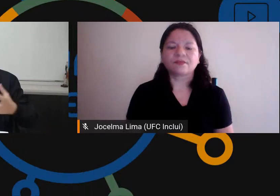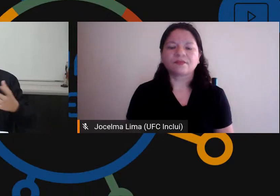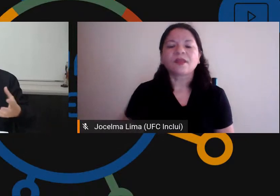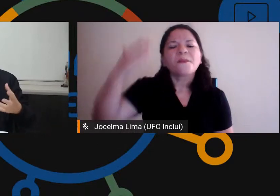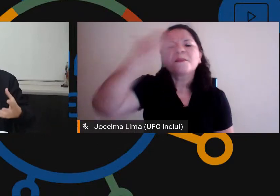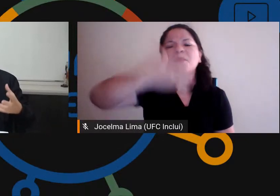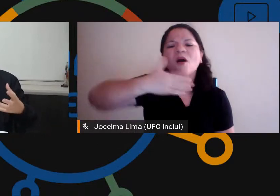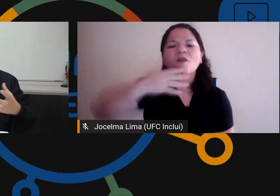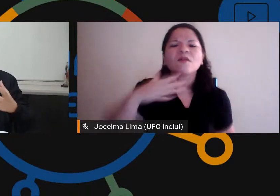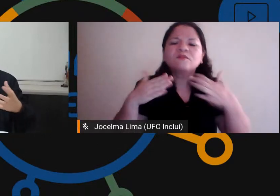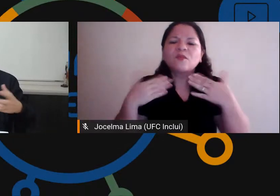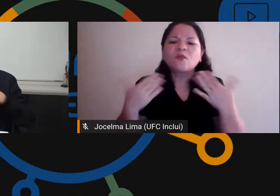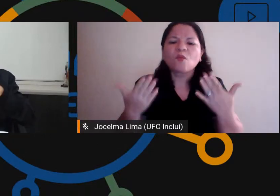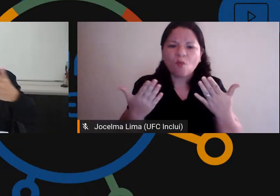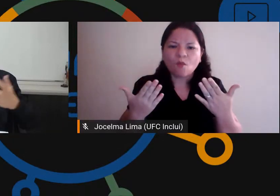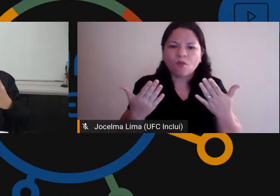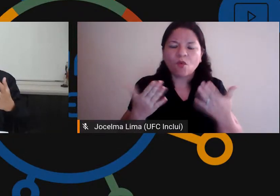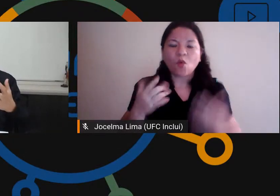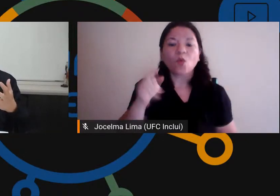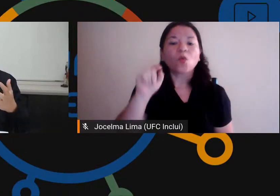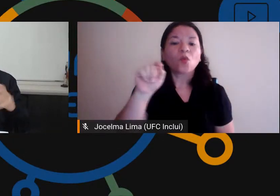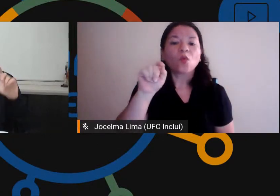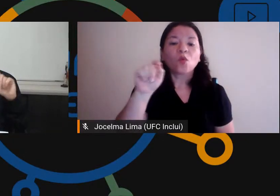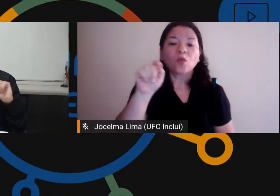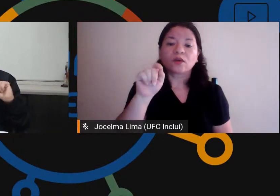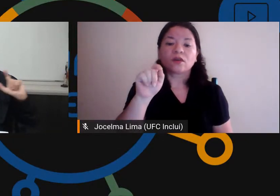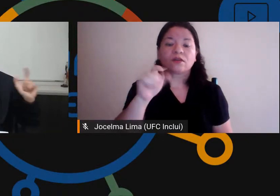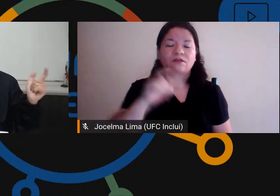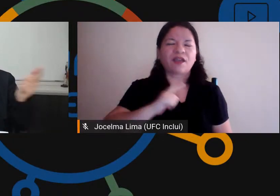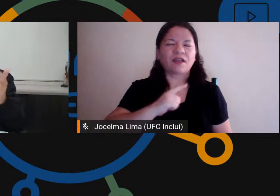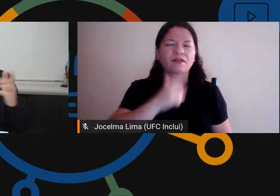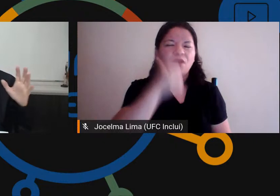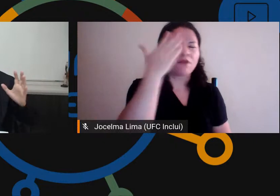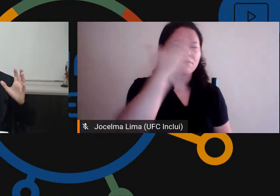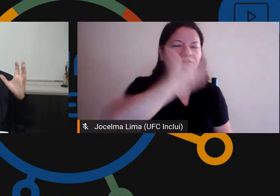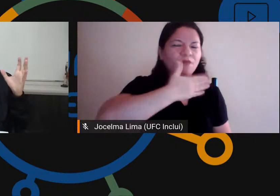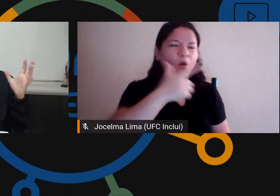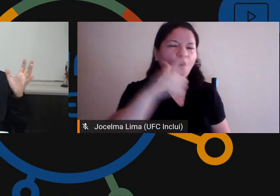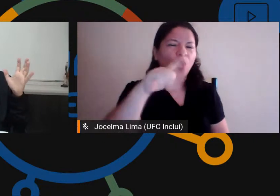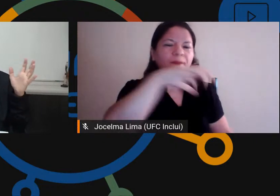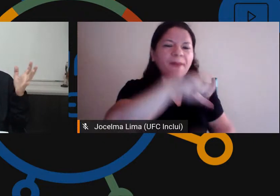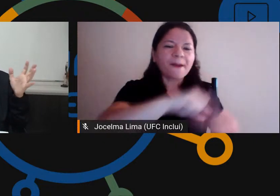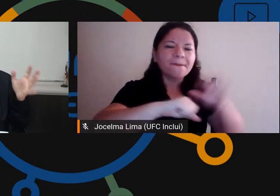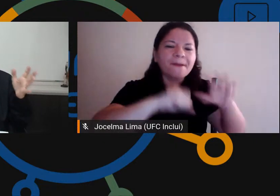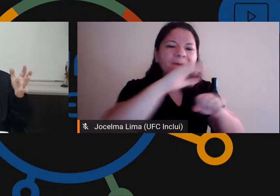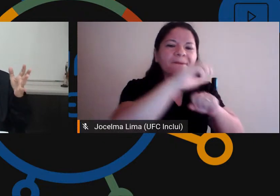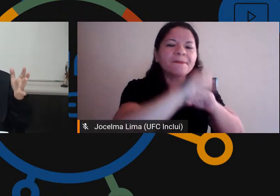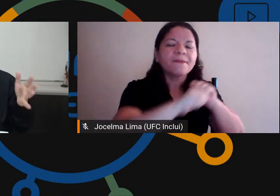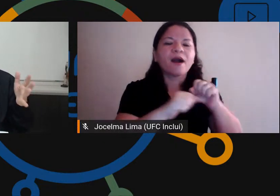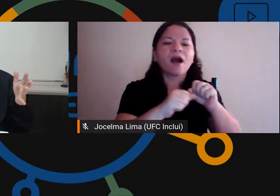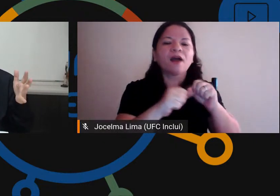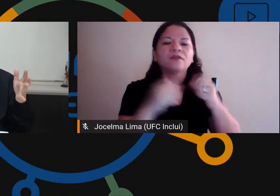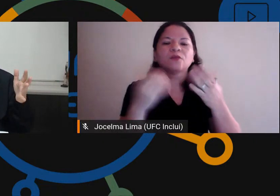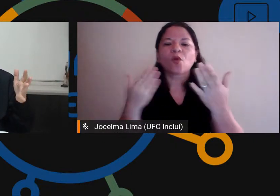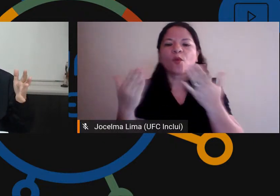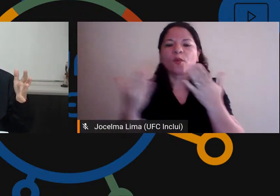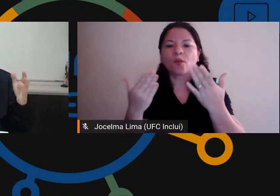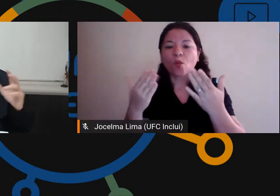você extrai olhando essas evidências e considerando os conhecimentos que existem e são aceitos